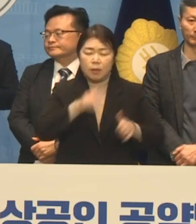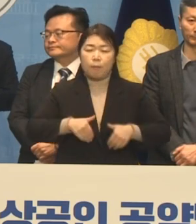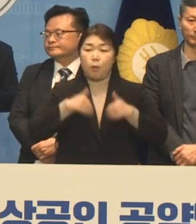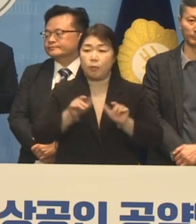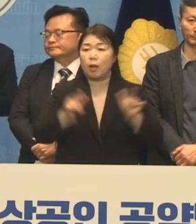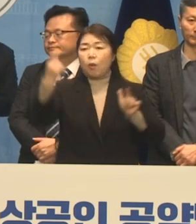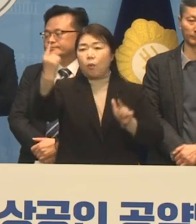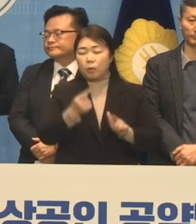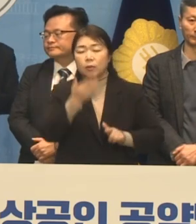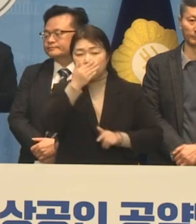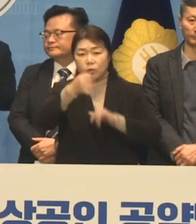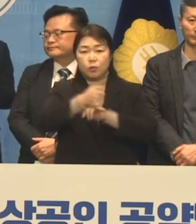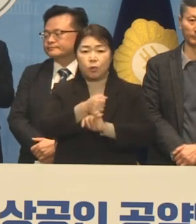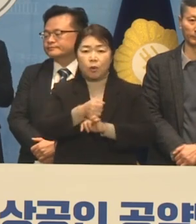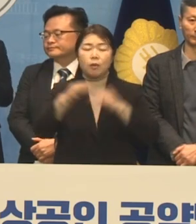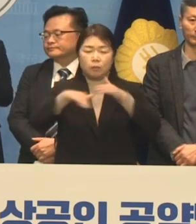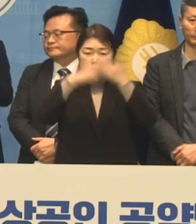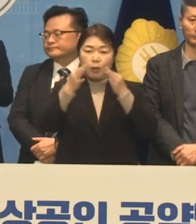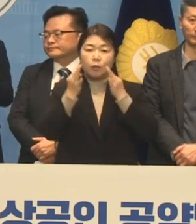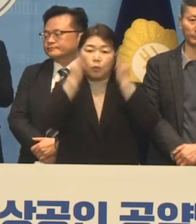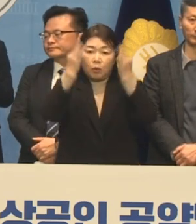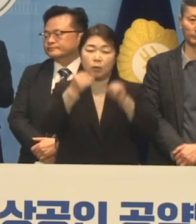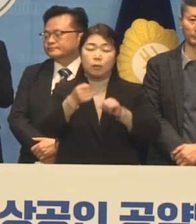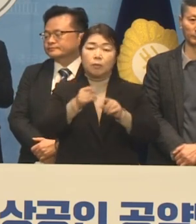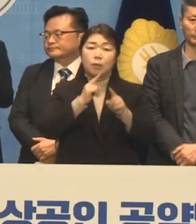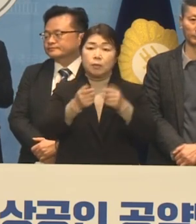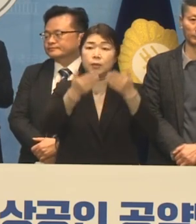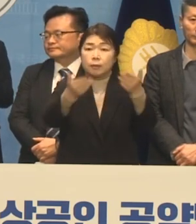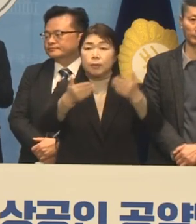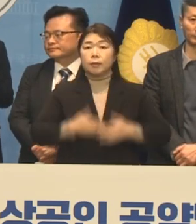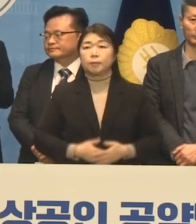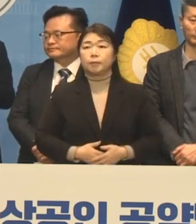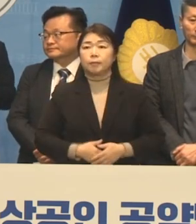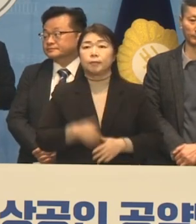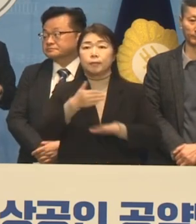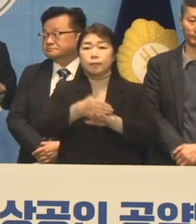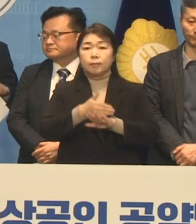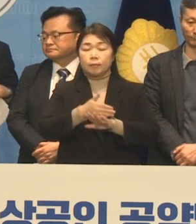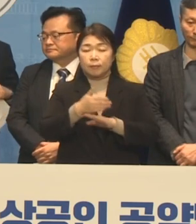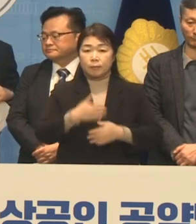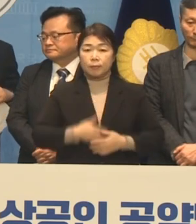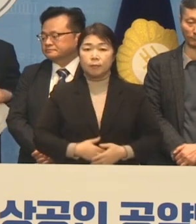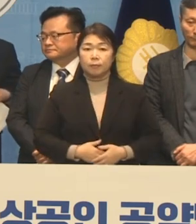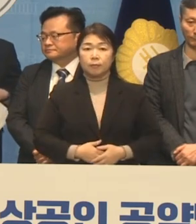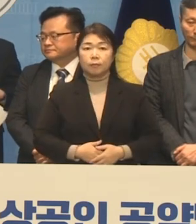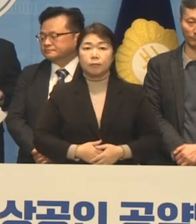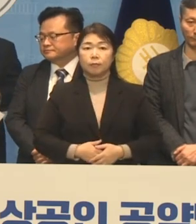있도록 저희가 최선의 노력을 다할 것을 약속드립니다. 감사합니다.